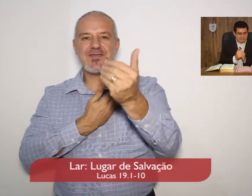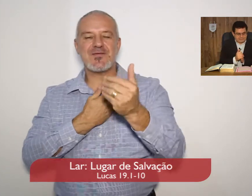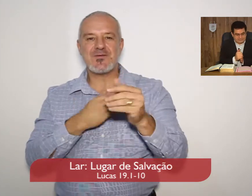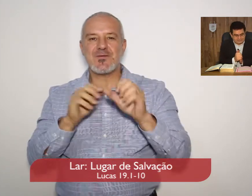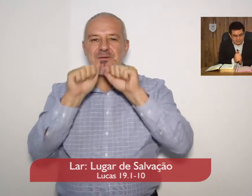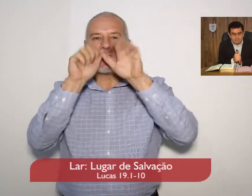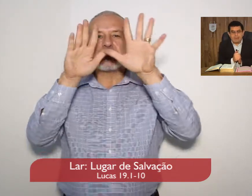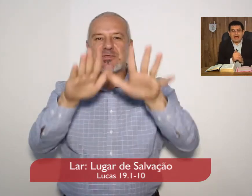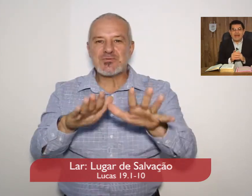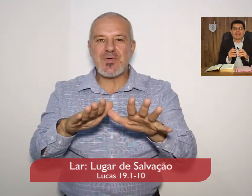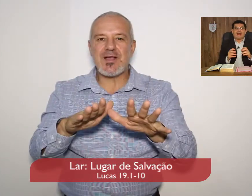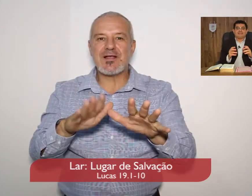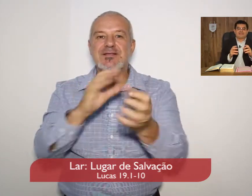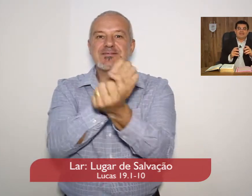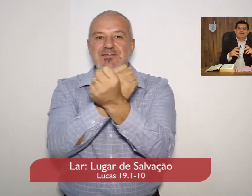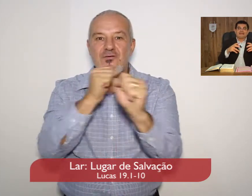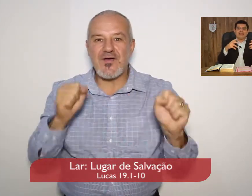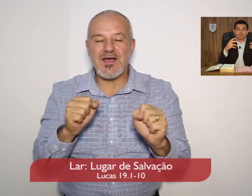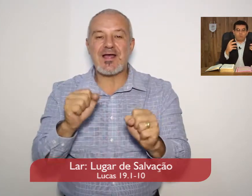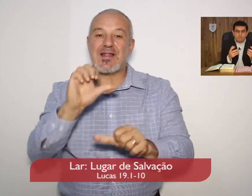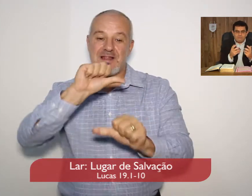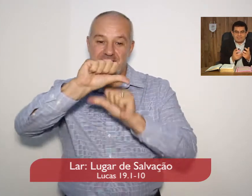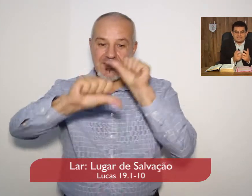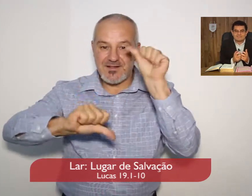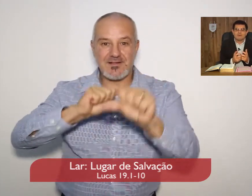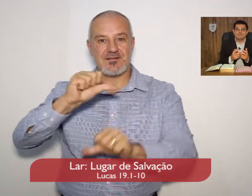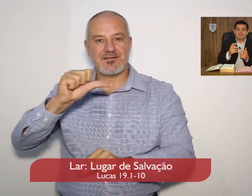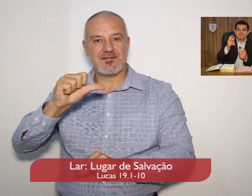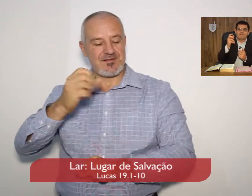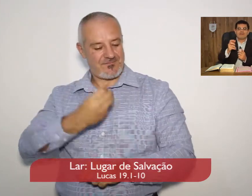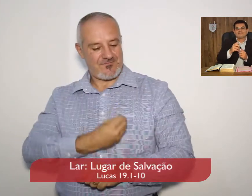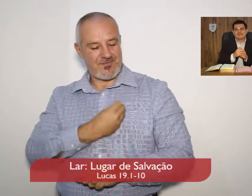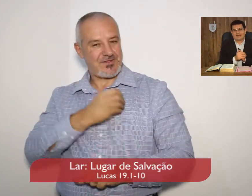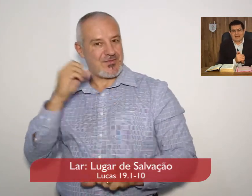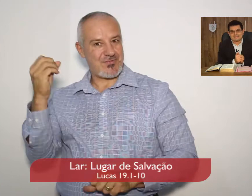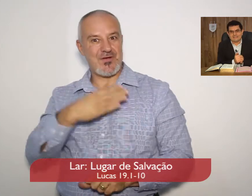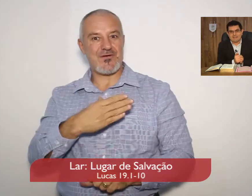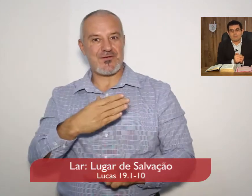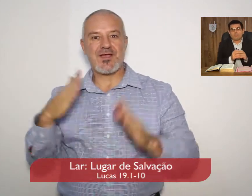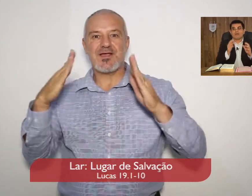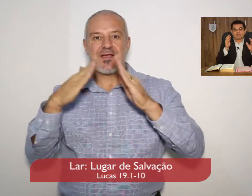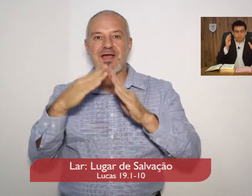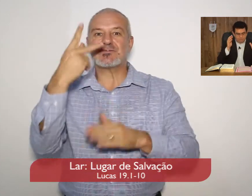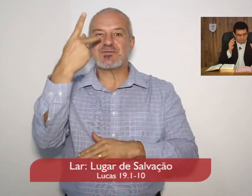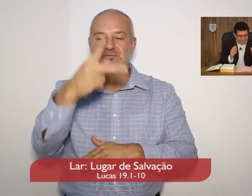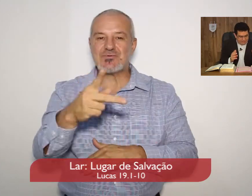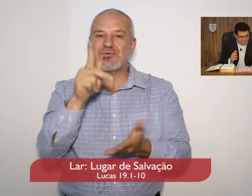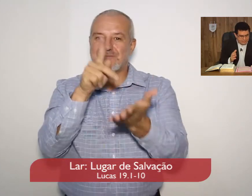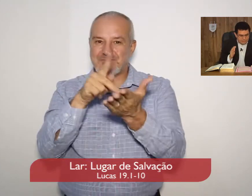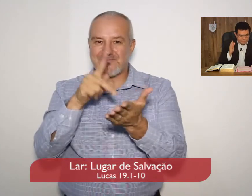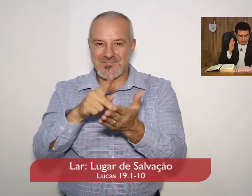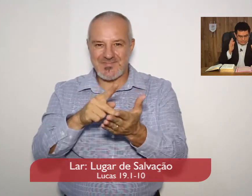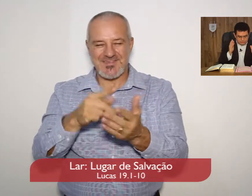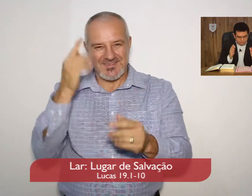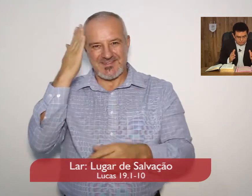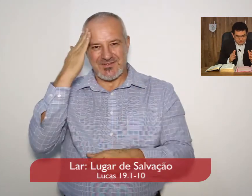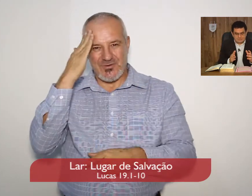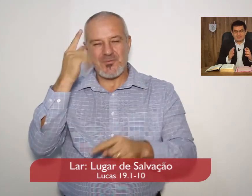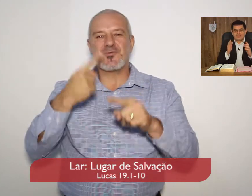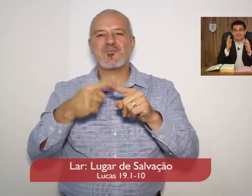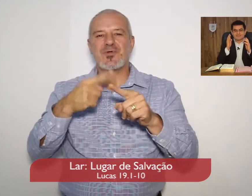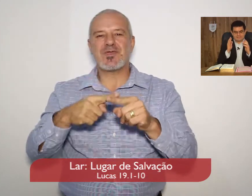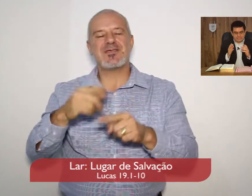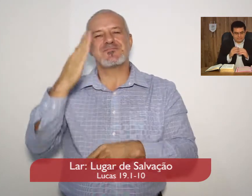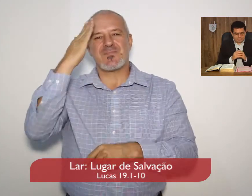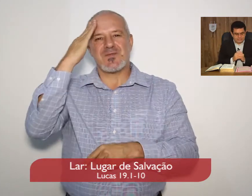da libertação, a graça da conversão nesta casa, porque convém que